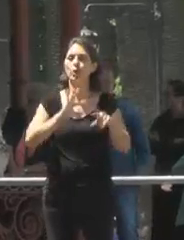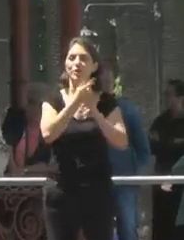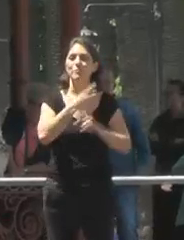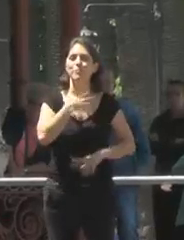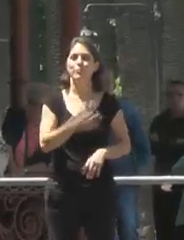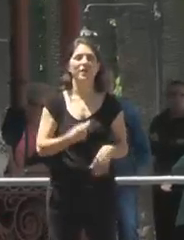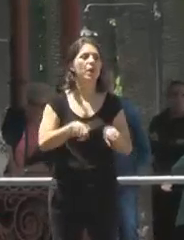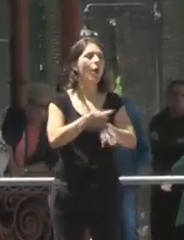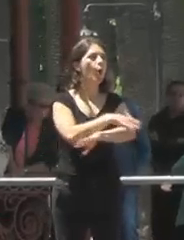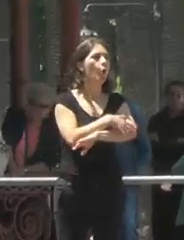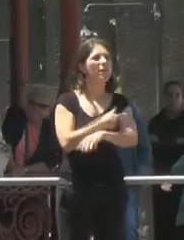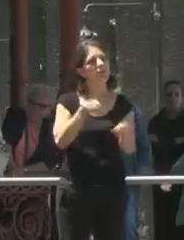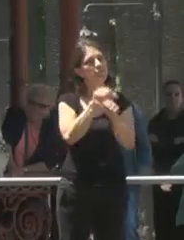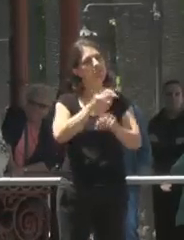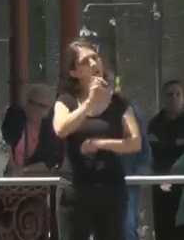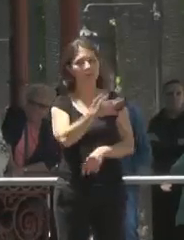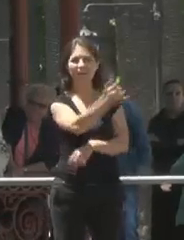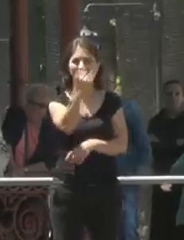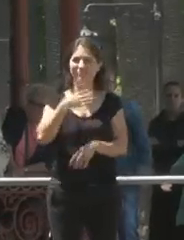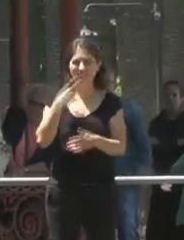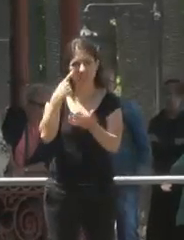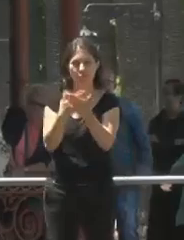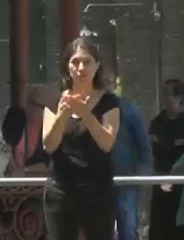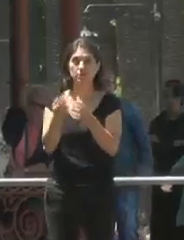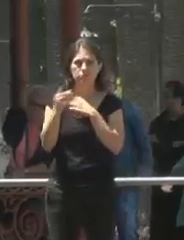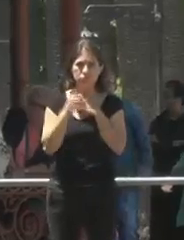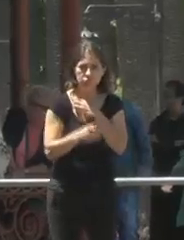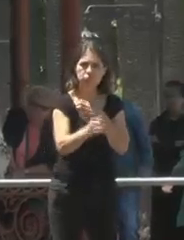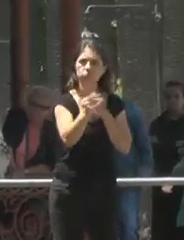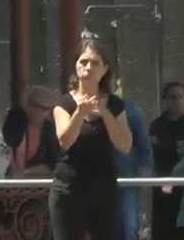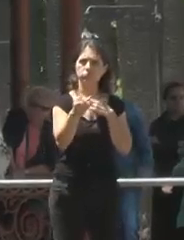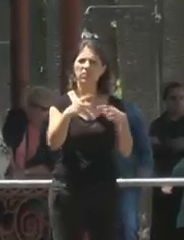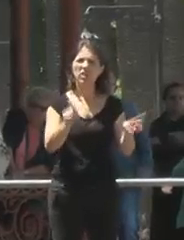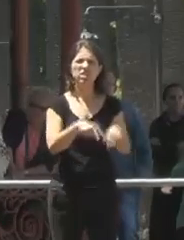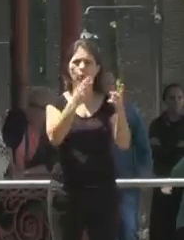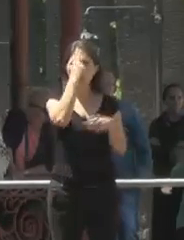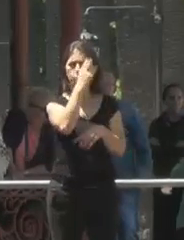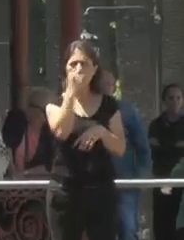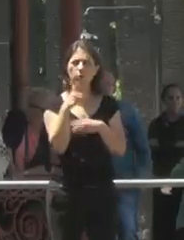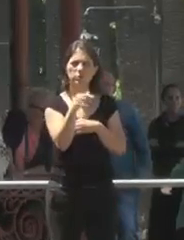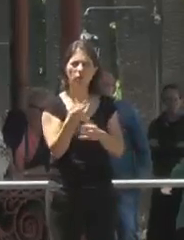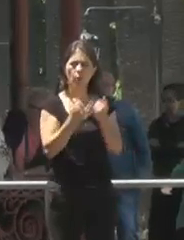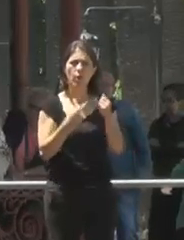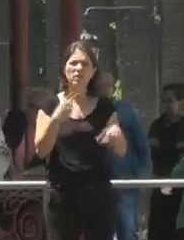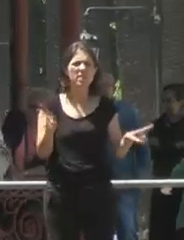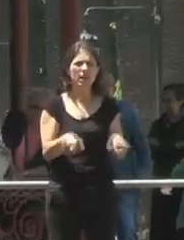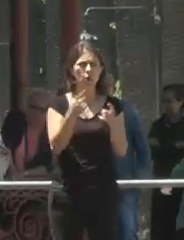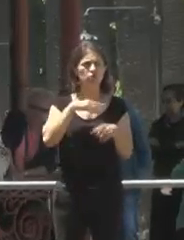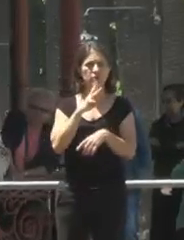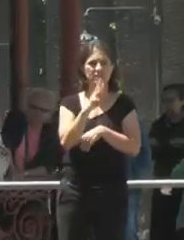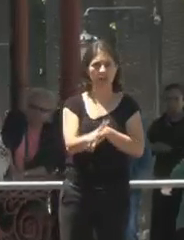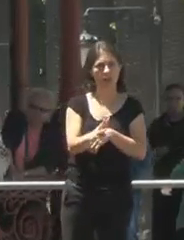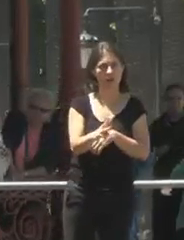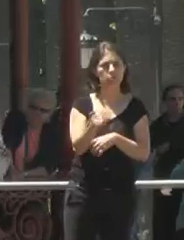gobernar de outra maneira. E, evidentemente, aí estaremos, pase o que pase, o domingo, aí estaremos nós, outros 3 anos